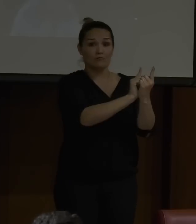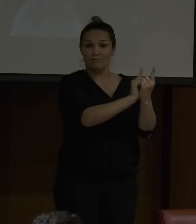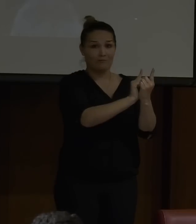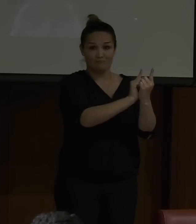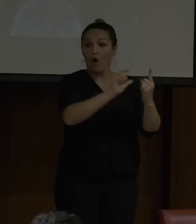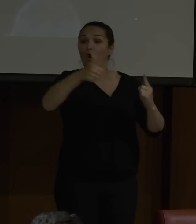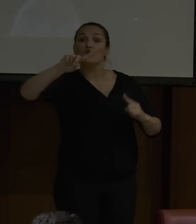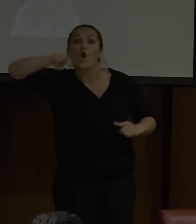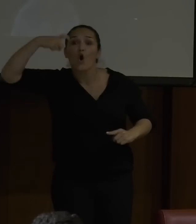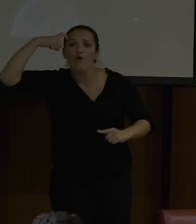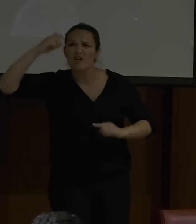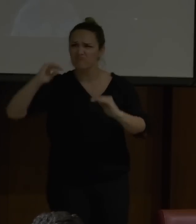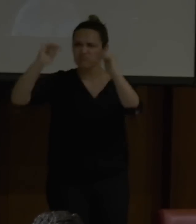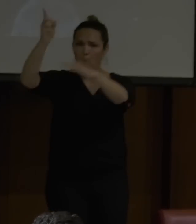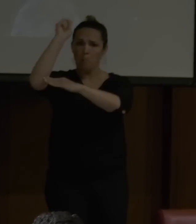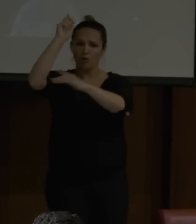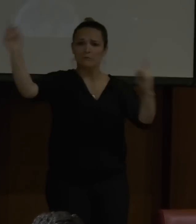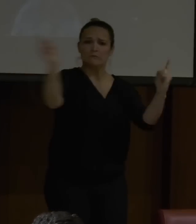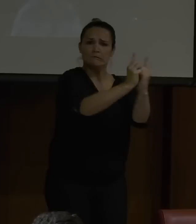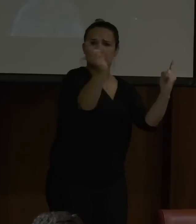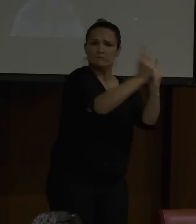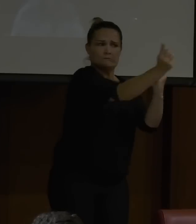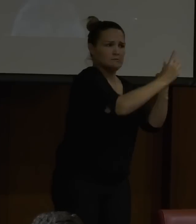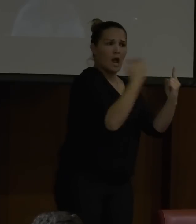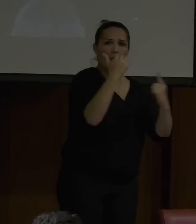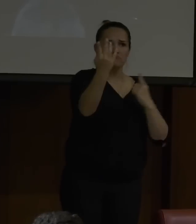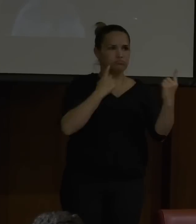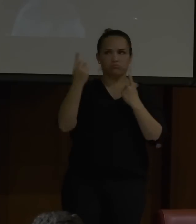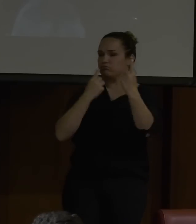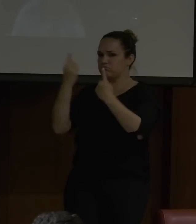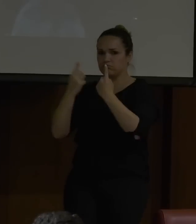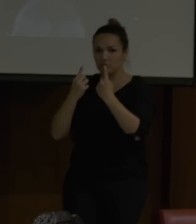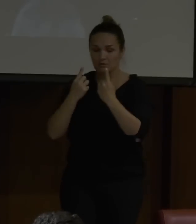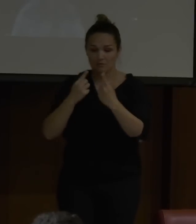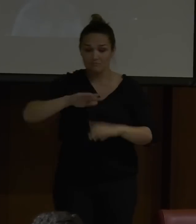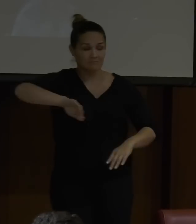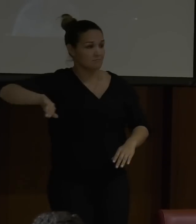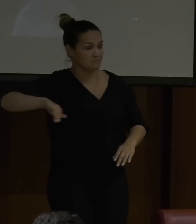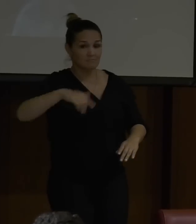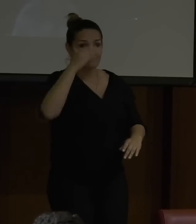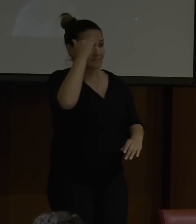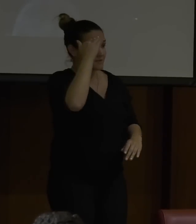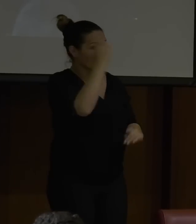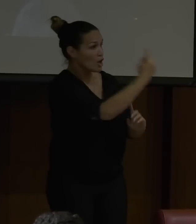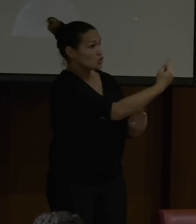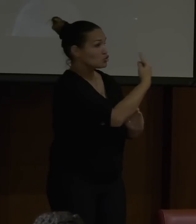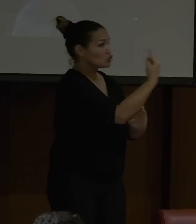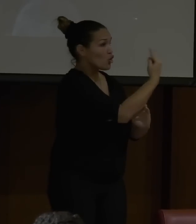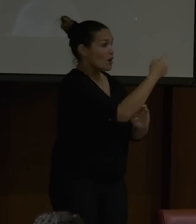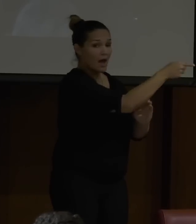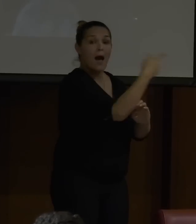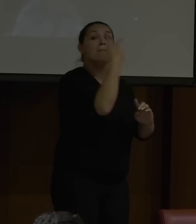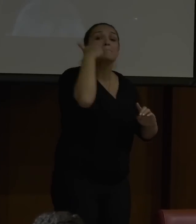gobernador estaba interesado en ella. Leandro le dijo a Toño Salas, comillas, una mujer sola es como una casa con las puertas